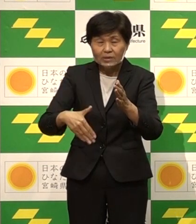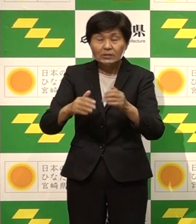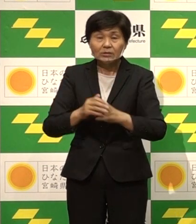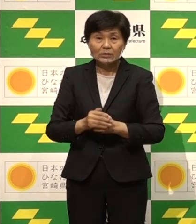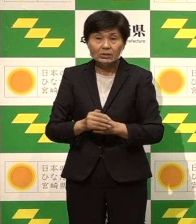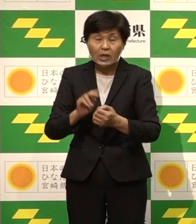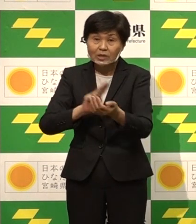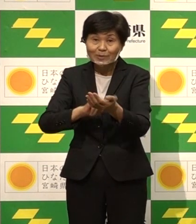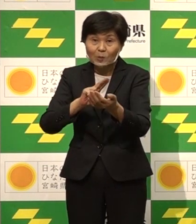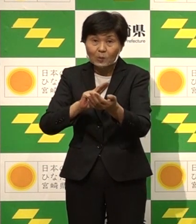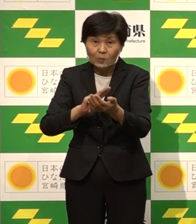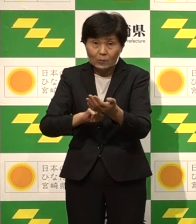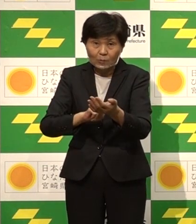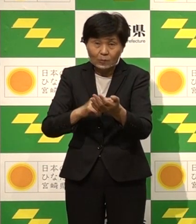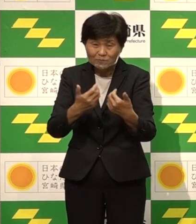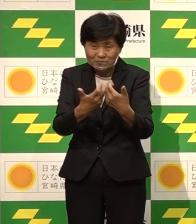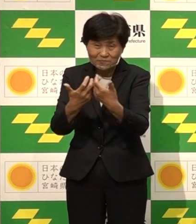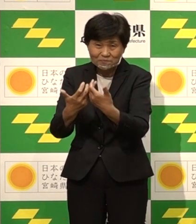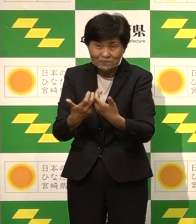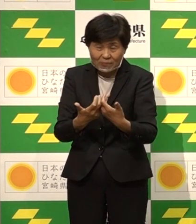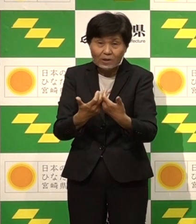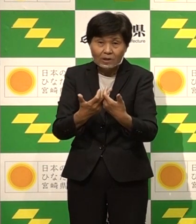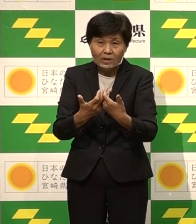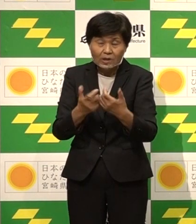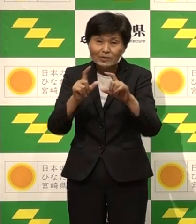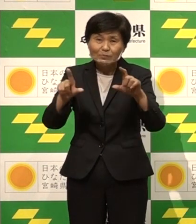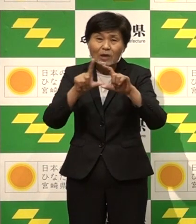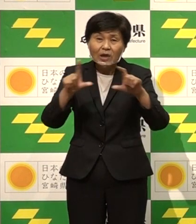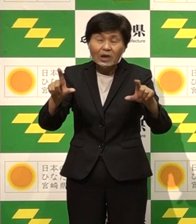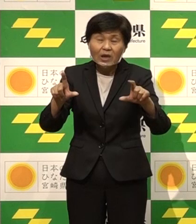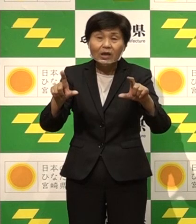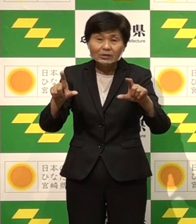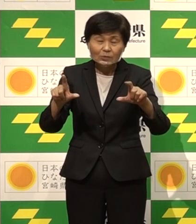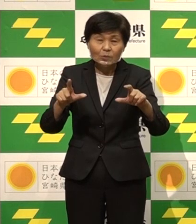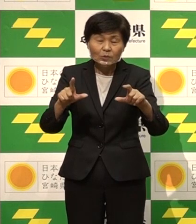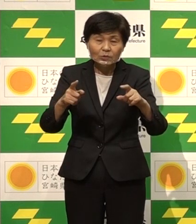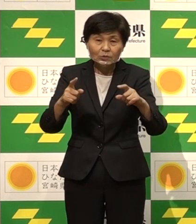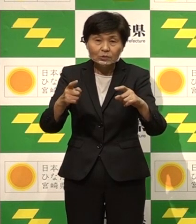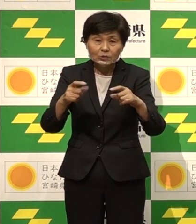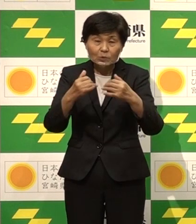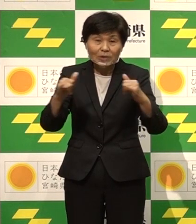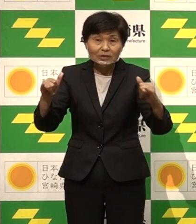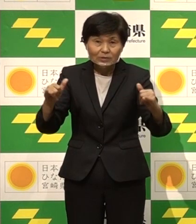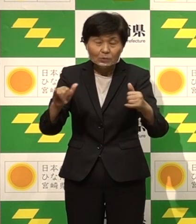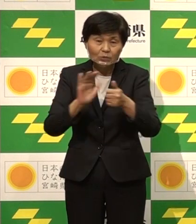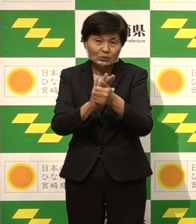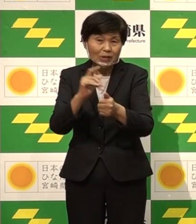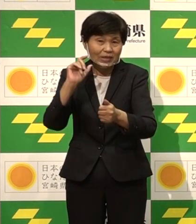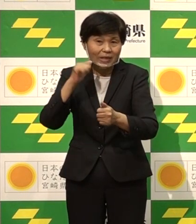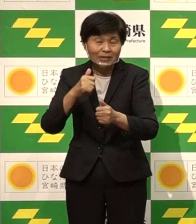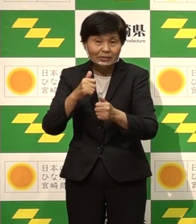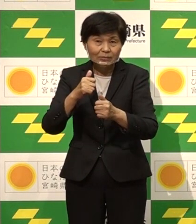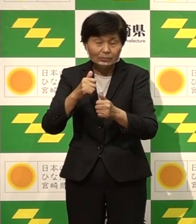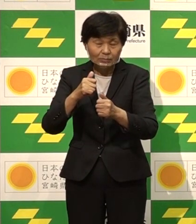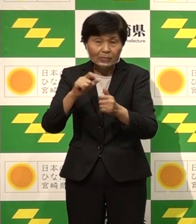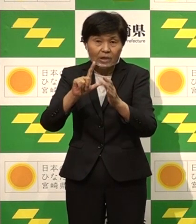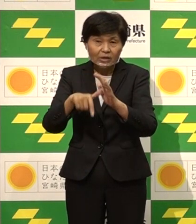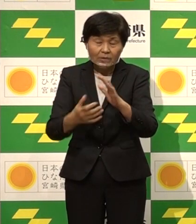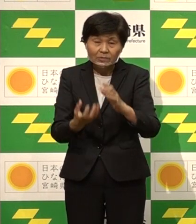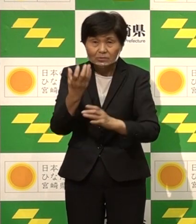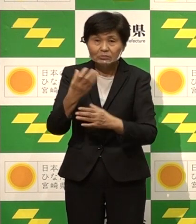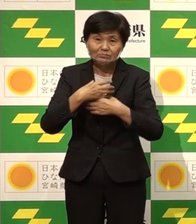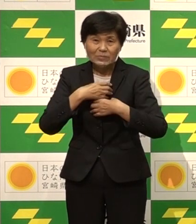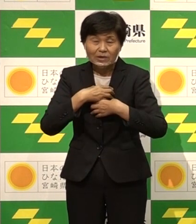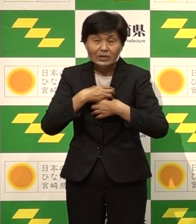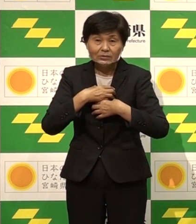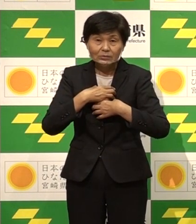迫を招きかねない、救える命が救えなくなりかねないというところの危機感は、ぜひ県民の皆様には共有をい